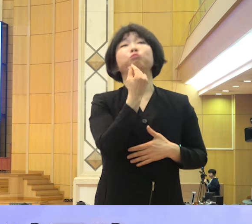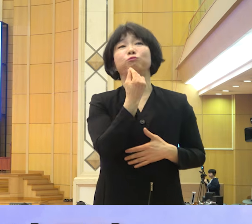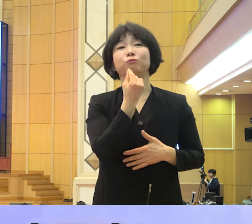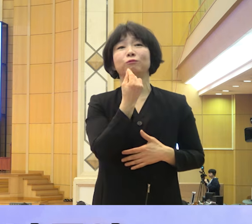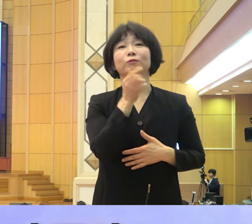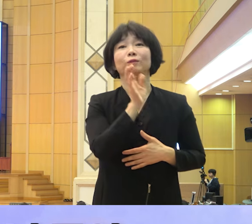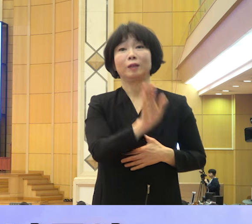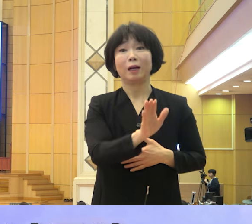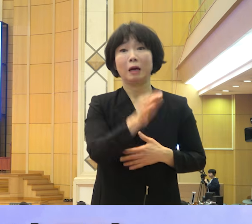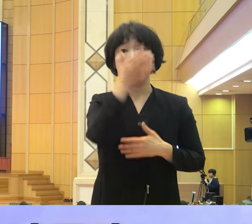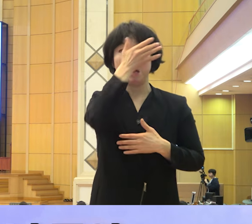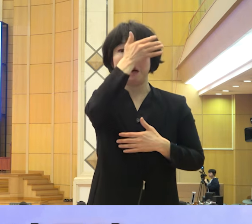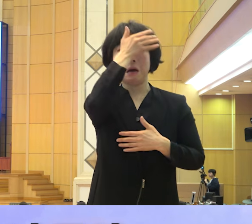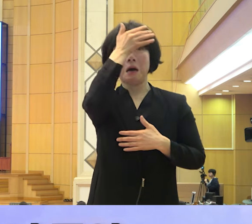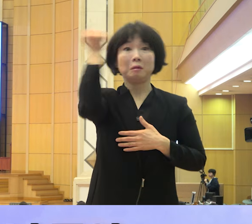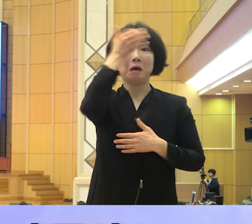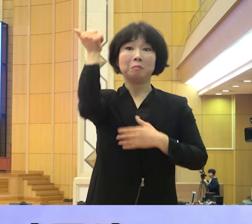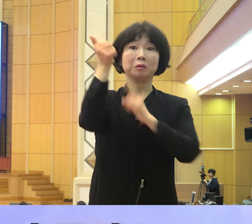그랬더니